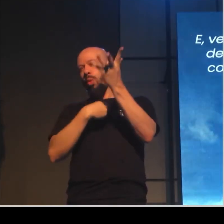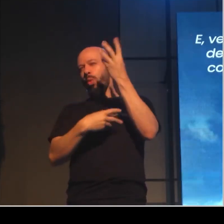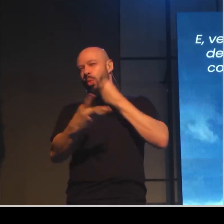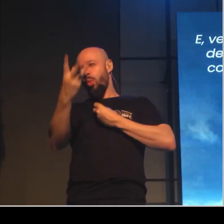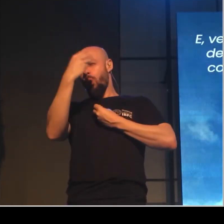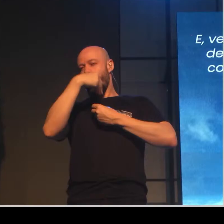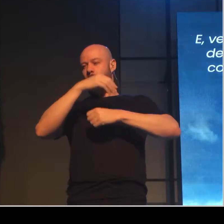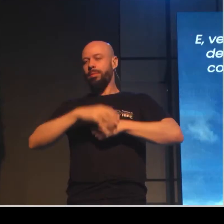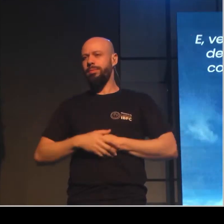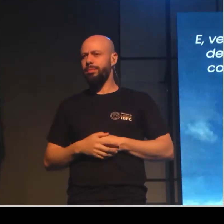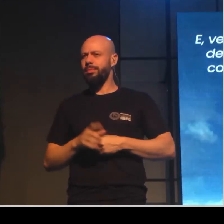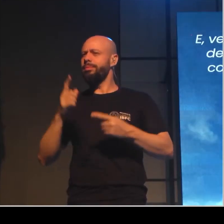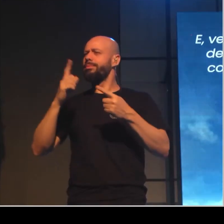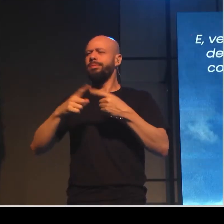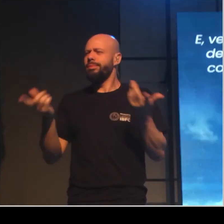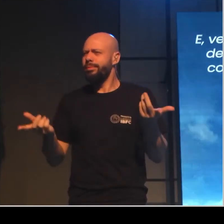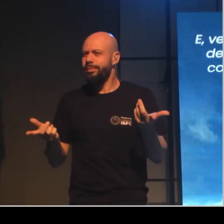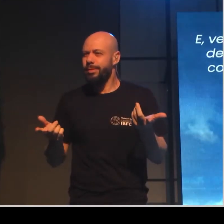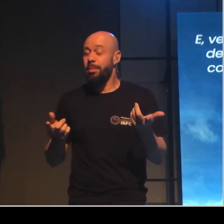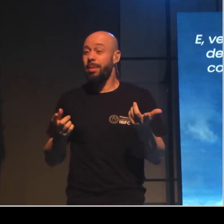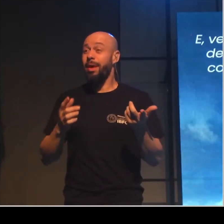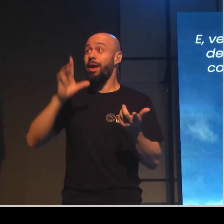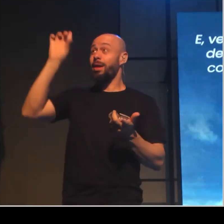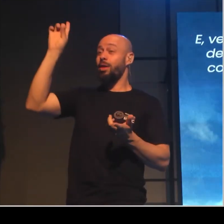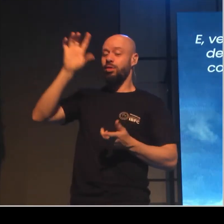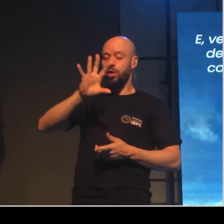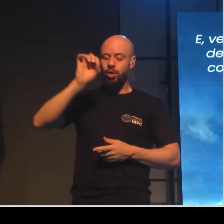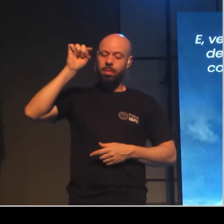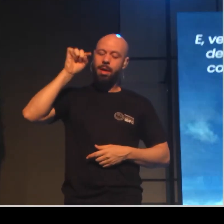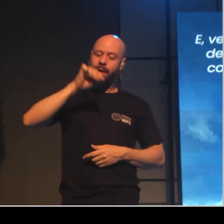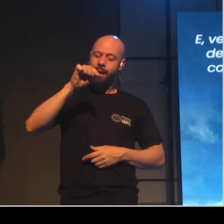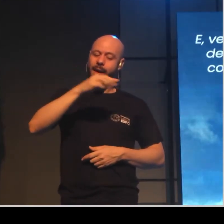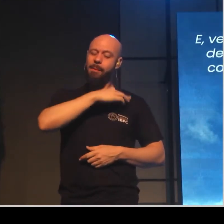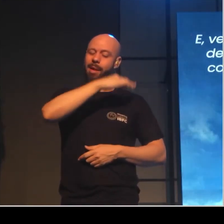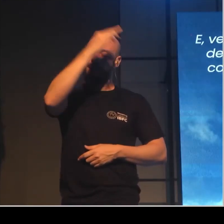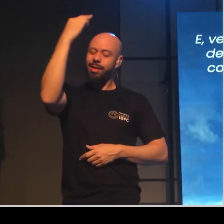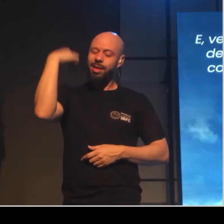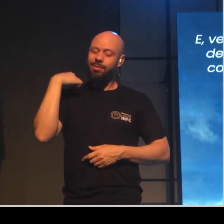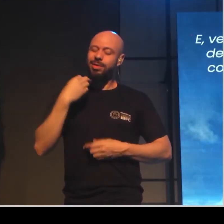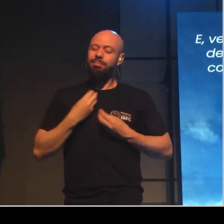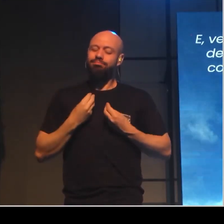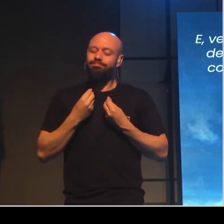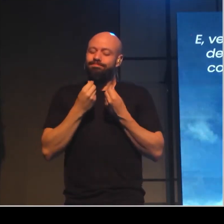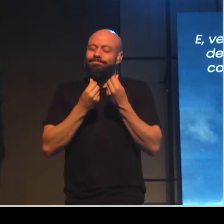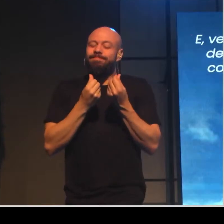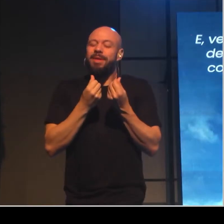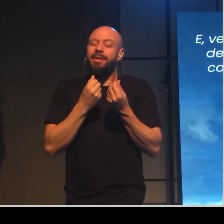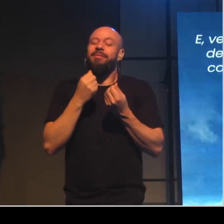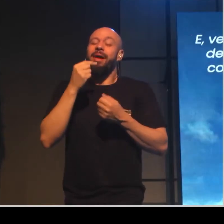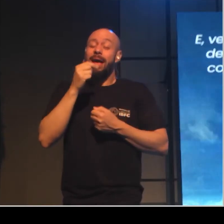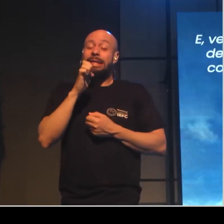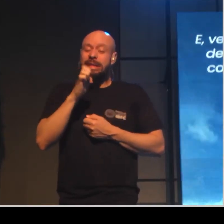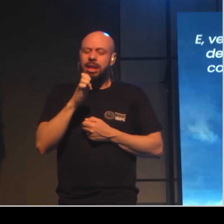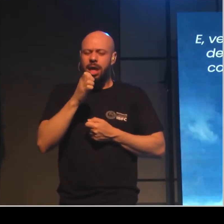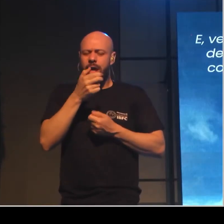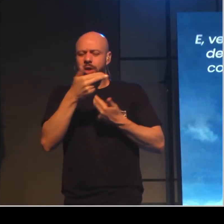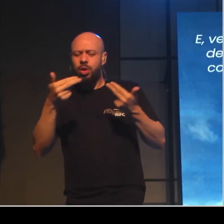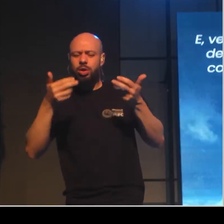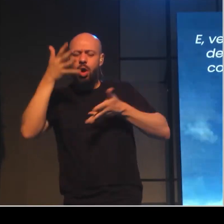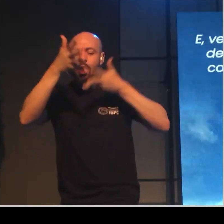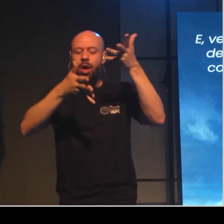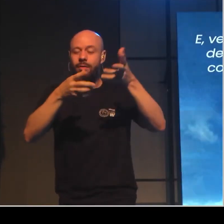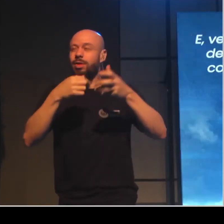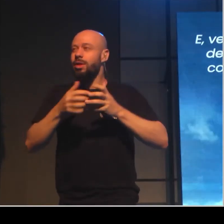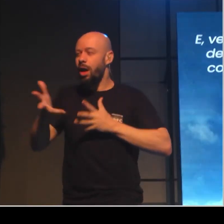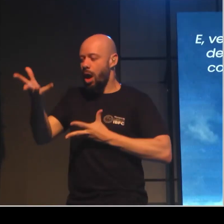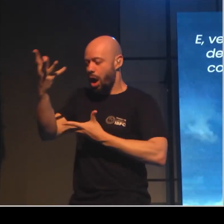mulher sensível, que quando Deus falava, ela ouvia. Eu não sei você, mas